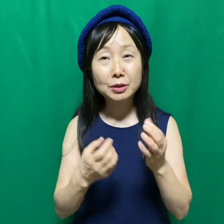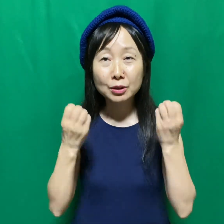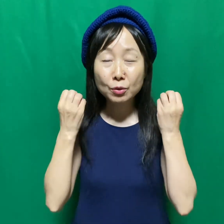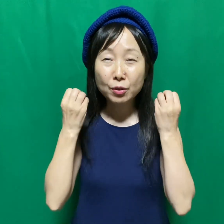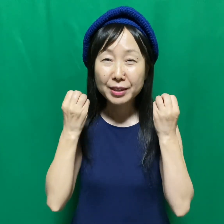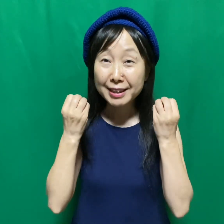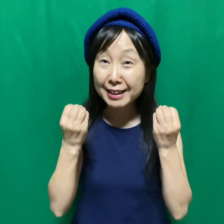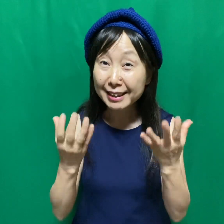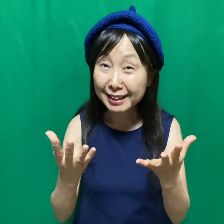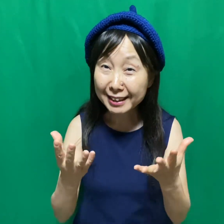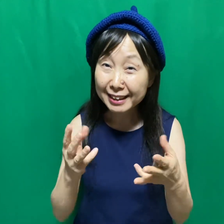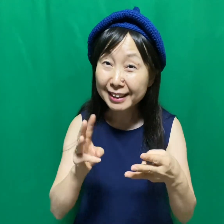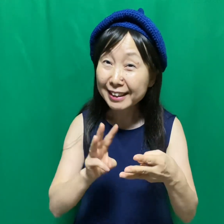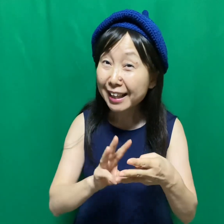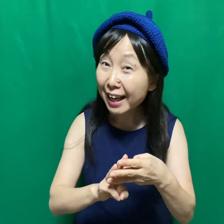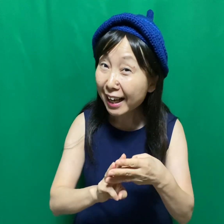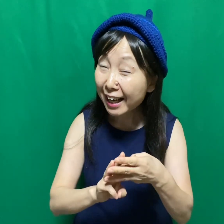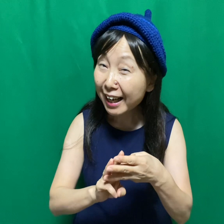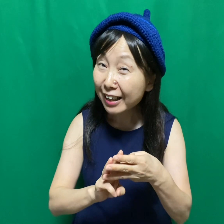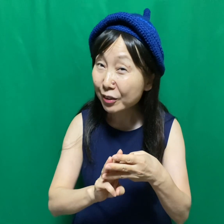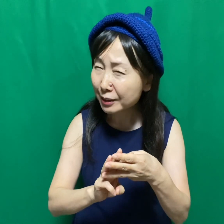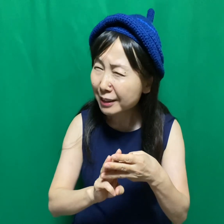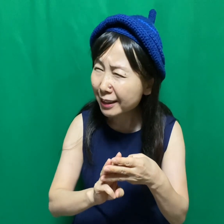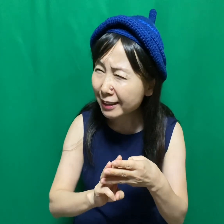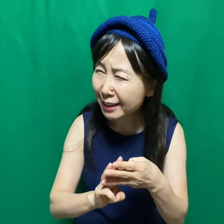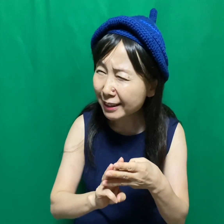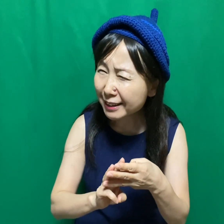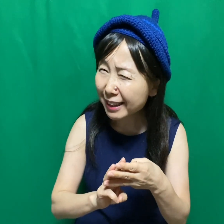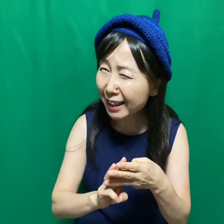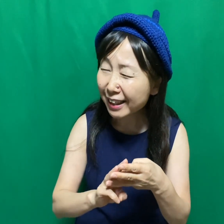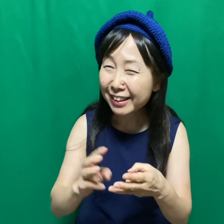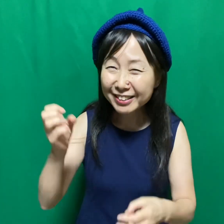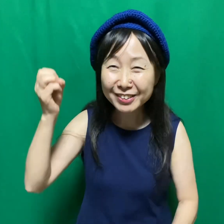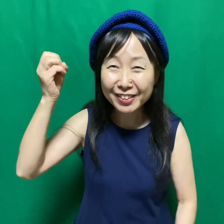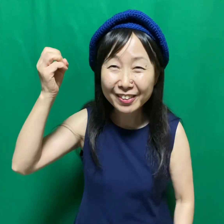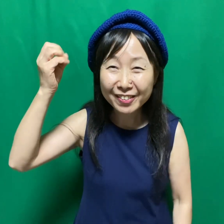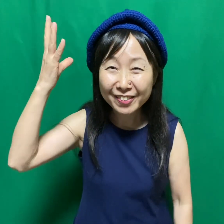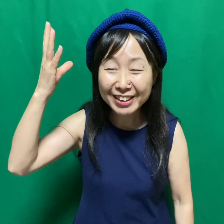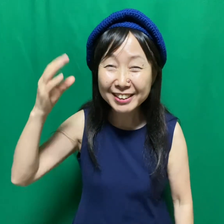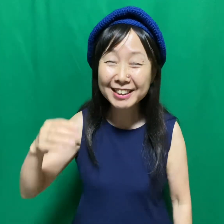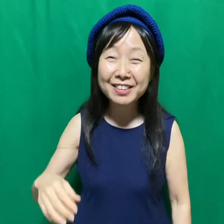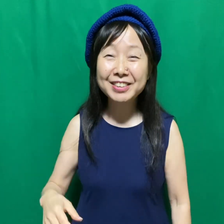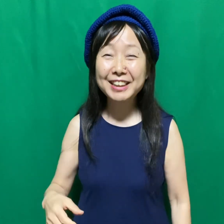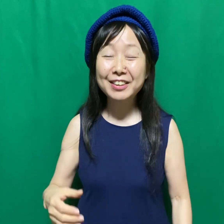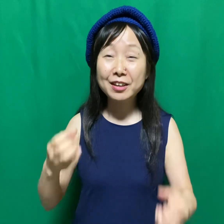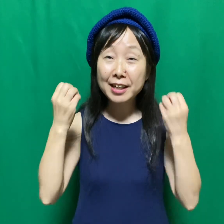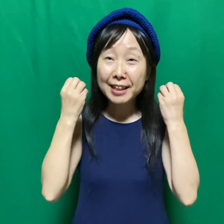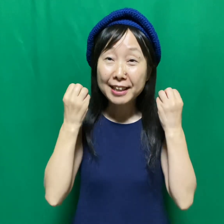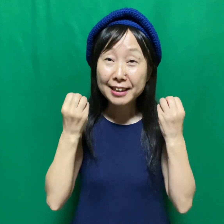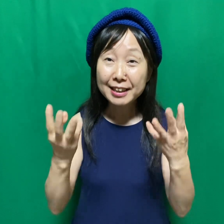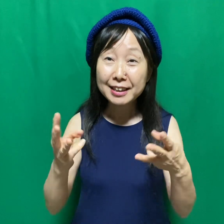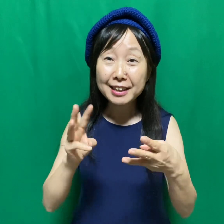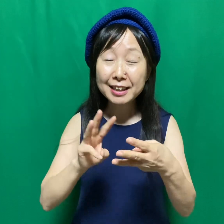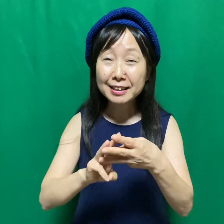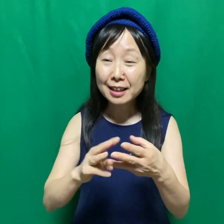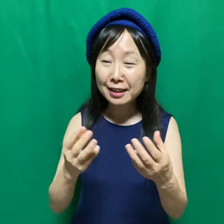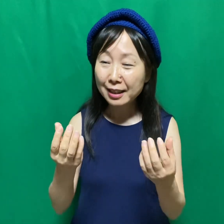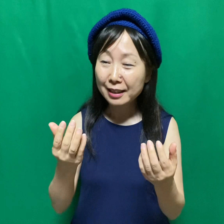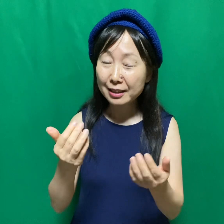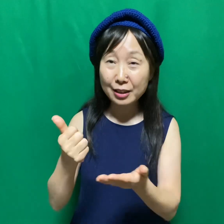の似た吉貞さんですか、ちょっとお忘れちゃいましたけど、新田さんっていう